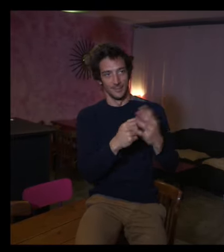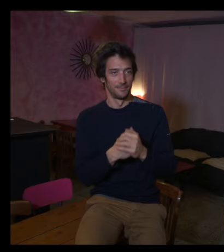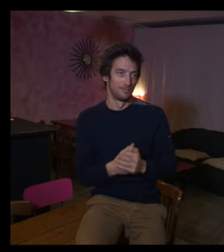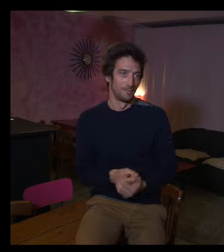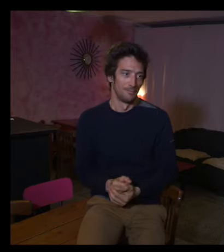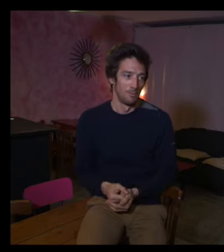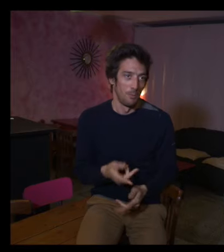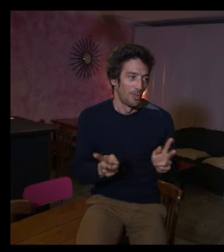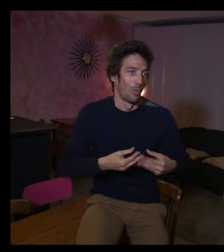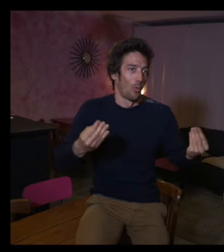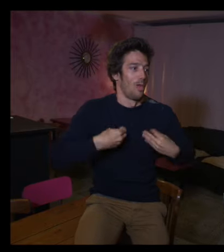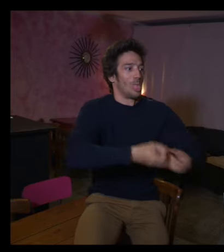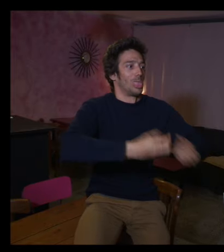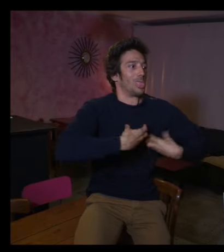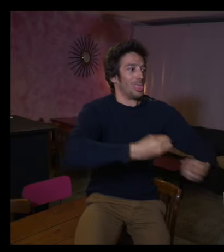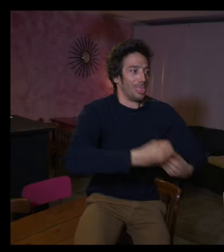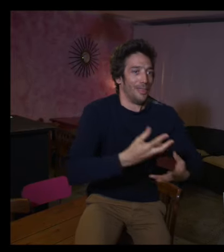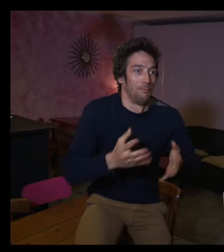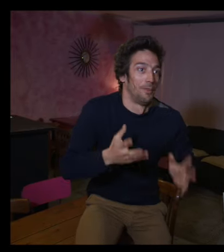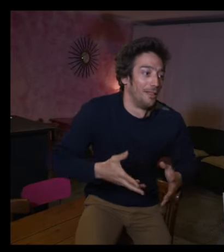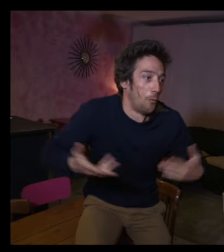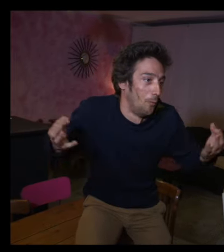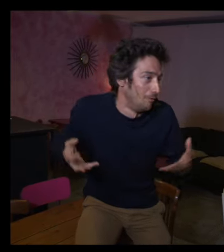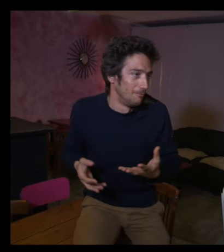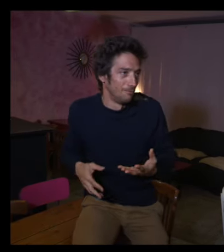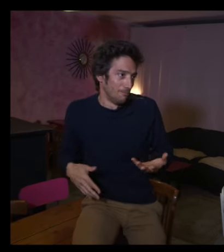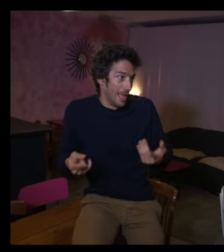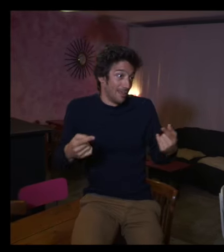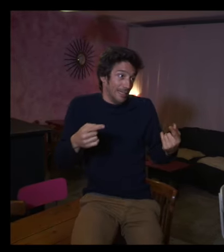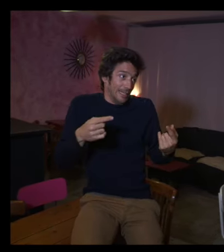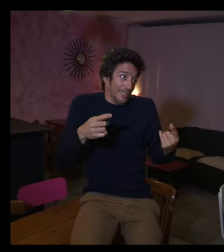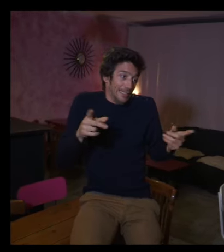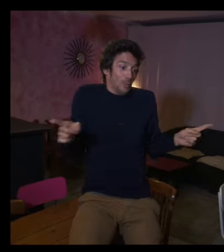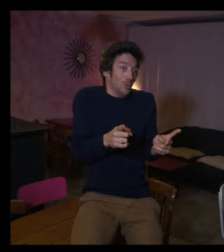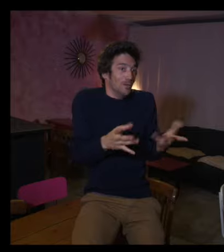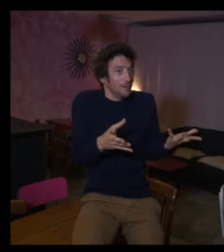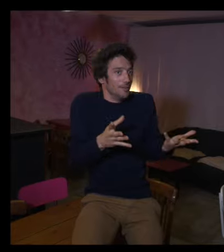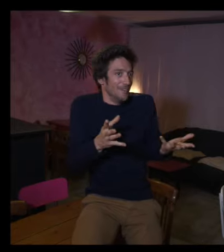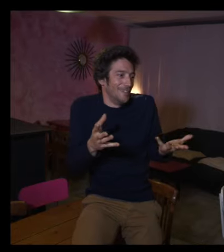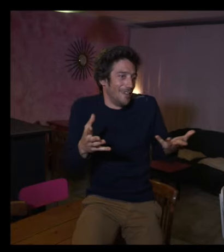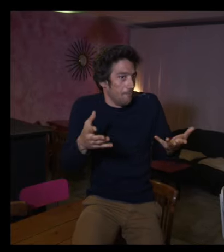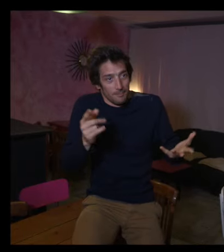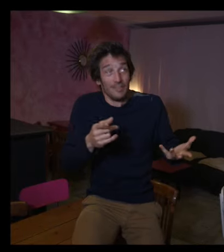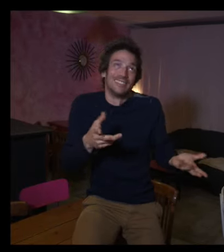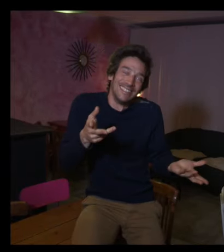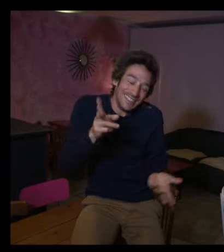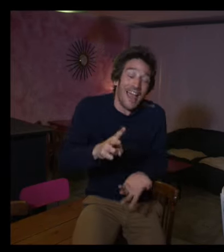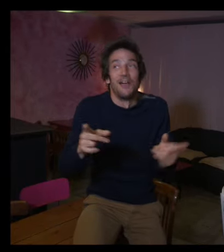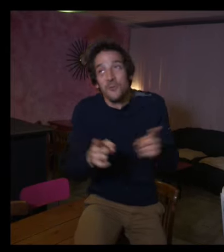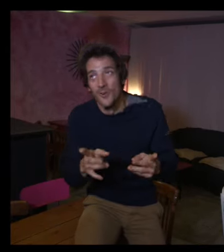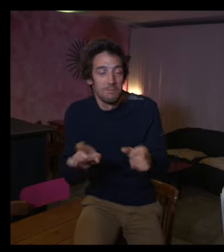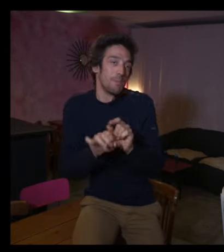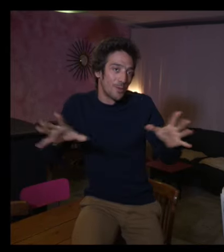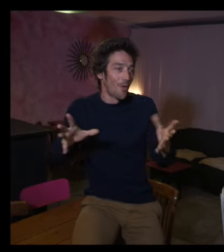positif. Peut-être qu'on leur donne beaucoup trop de choses, je ne sais pas. Mais effectivement, pour tout ce qu'on voudrait donner, c'est peut-être un